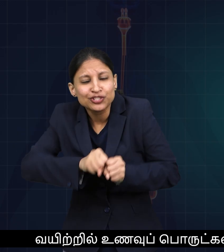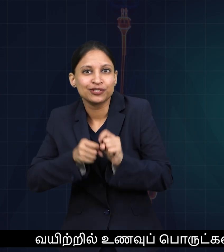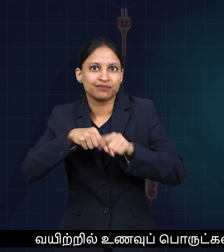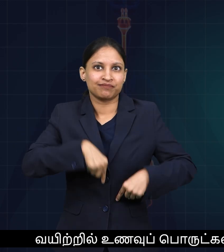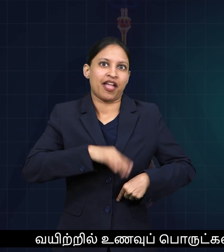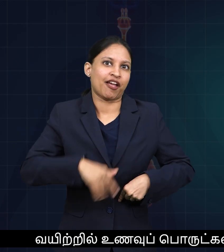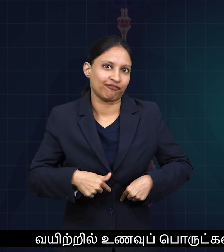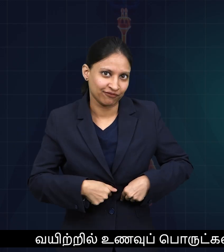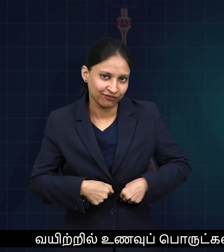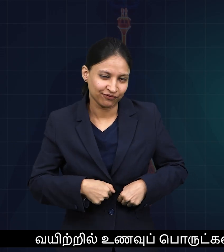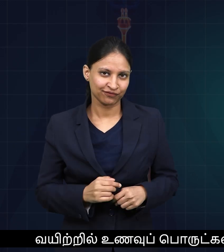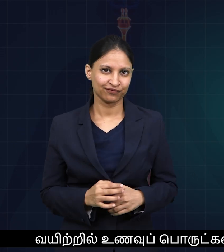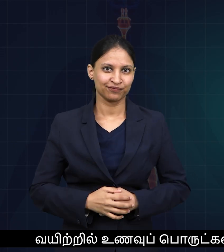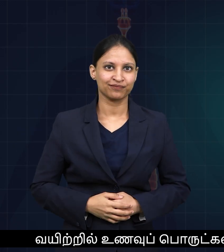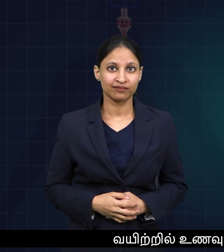சிறப்பு சாறு உள்ளது.